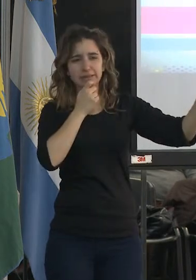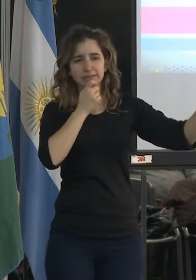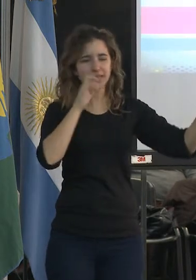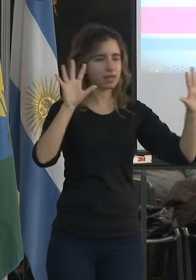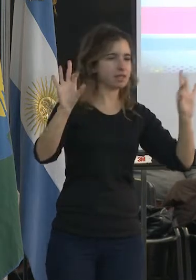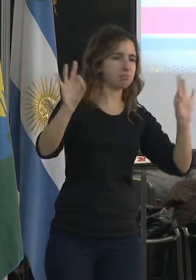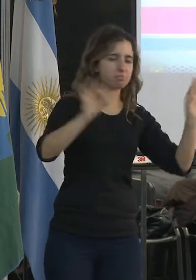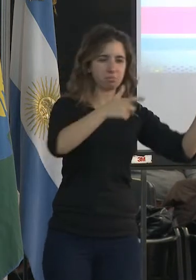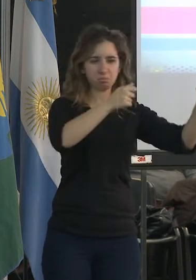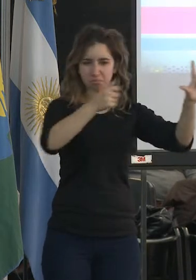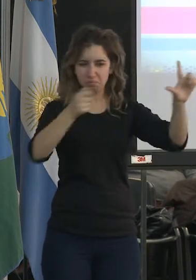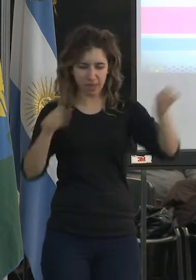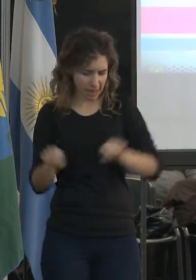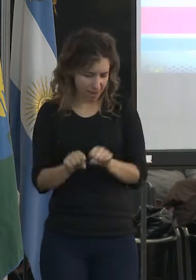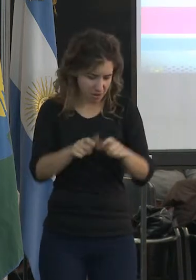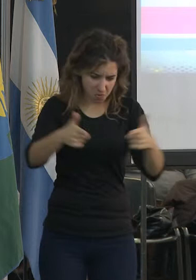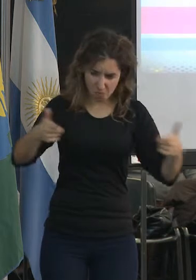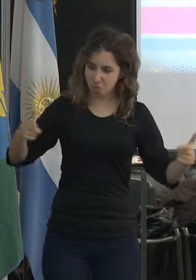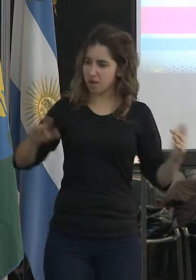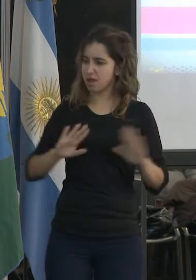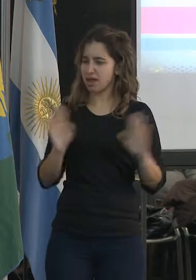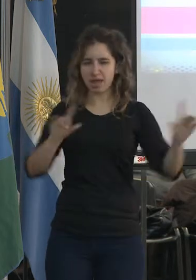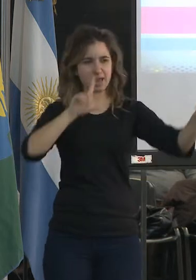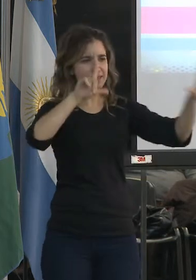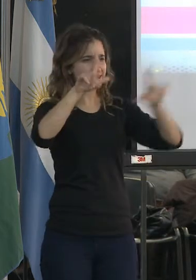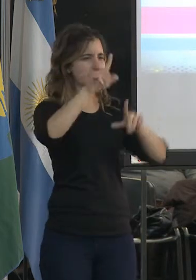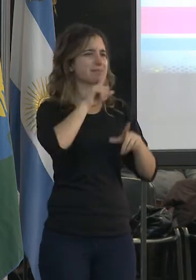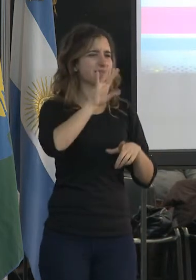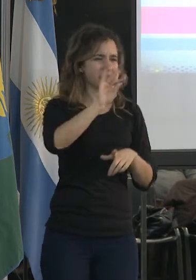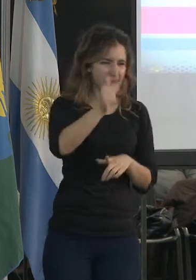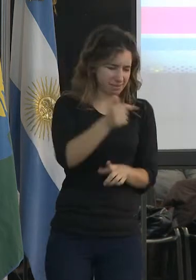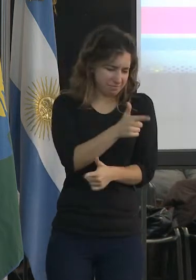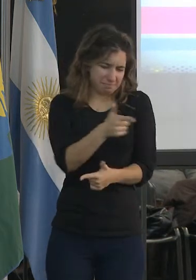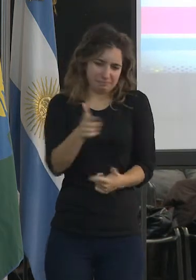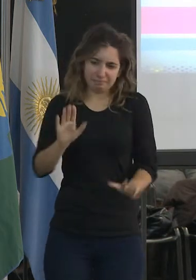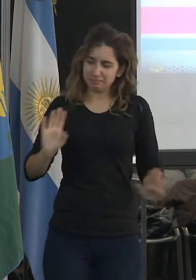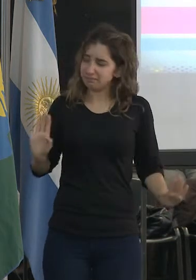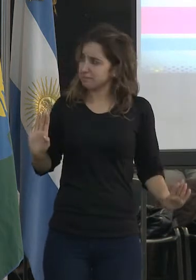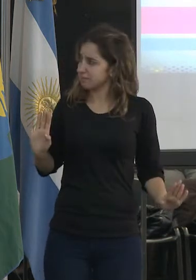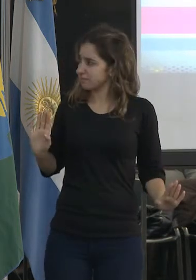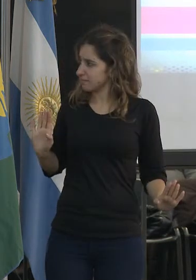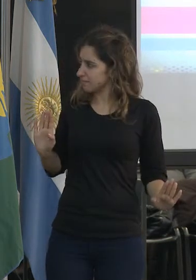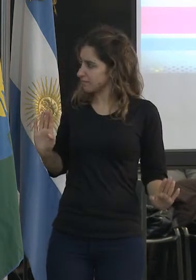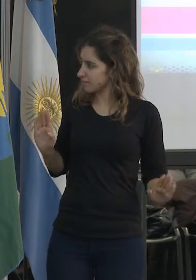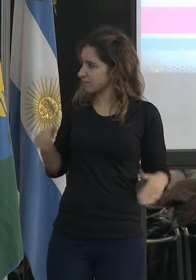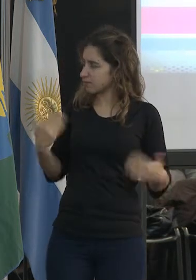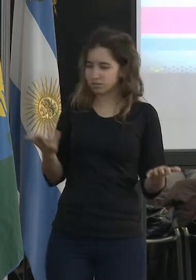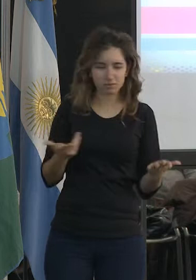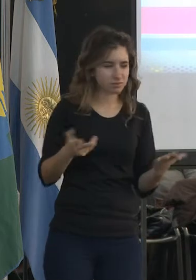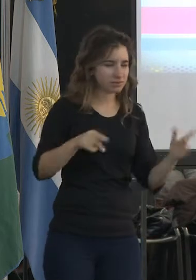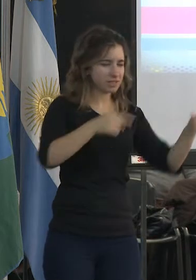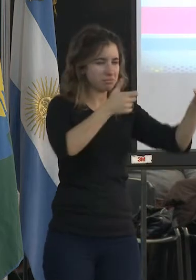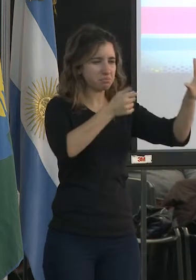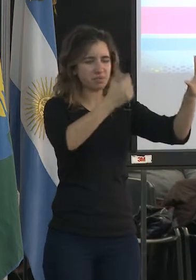Eran todos de aire, no existía el cable y mucho menos la televisión satelital, y esos 5 canales de aire